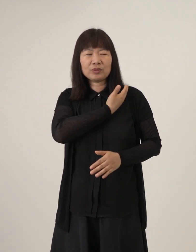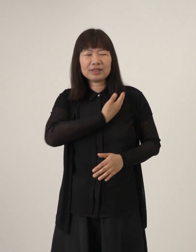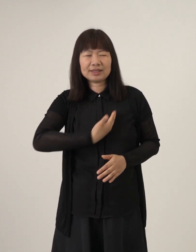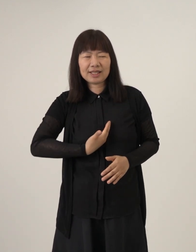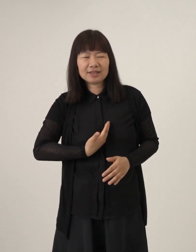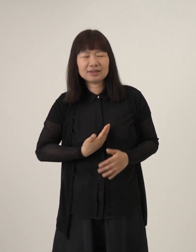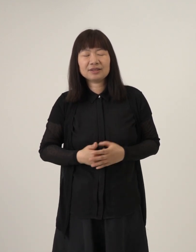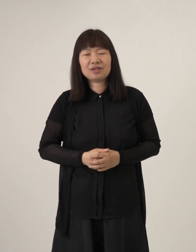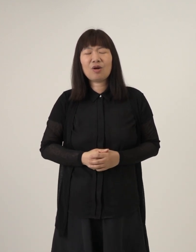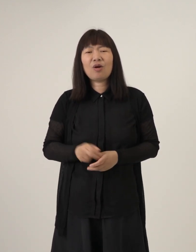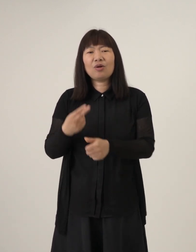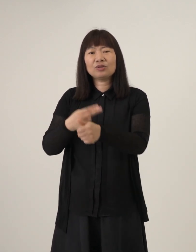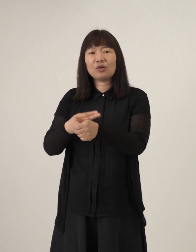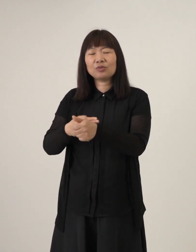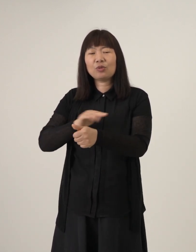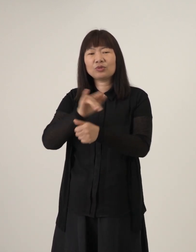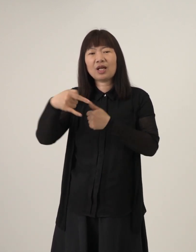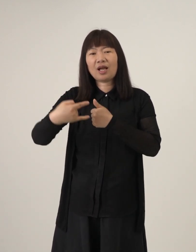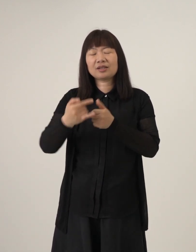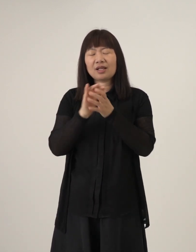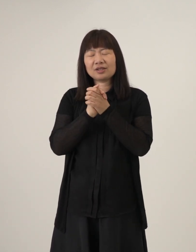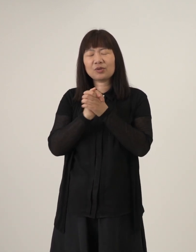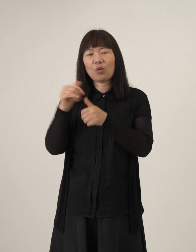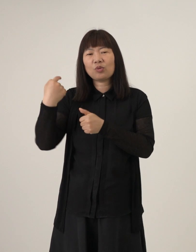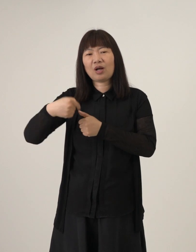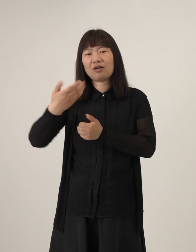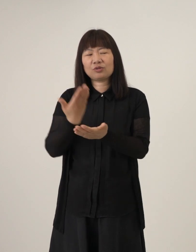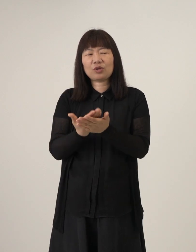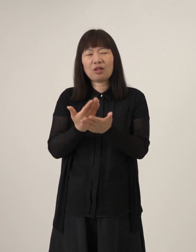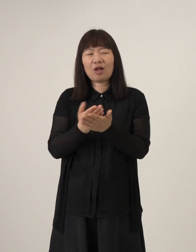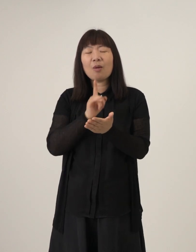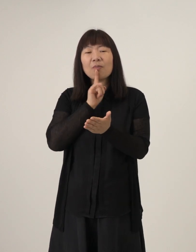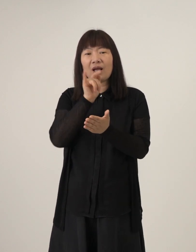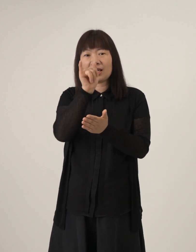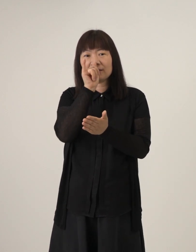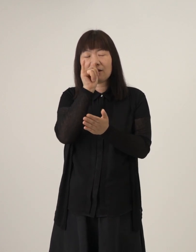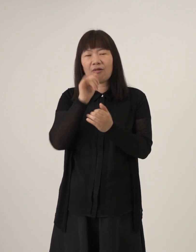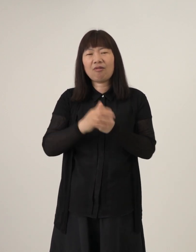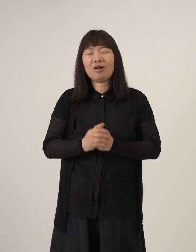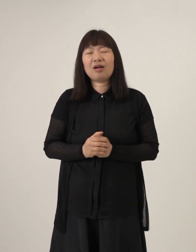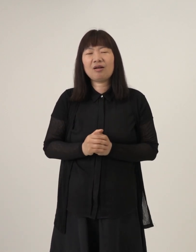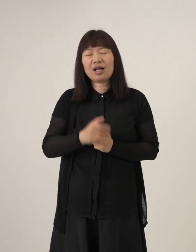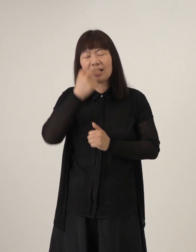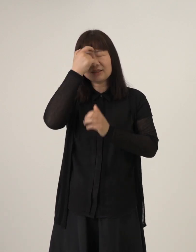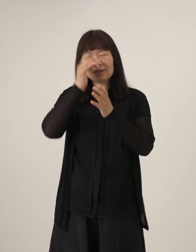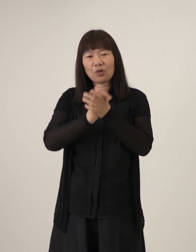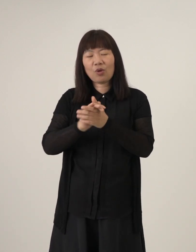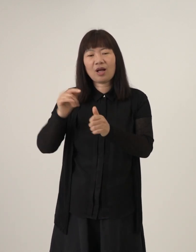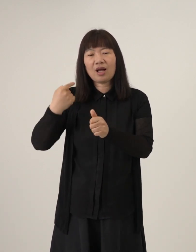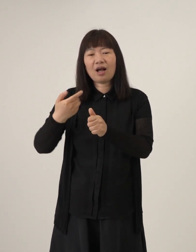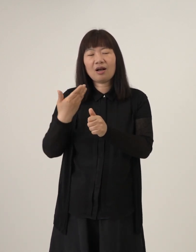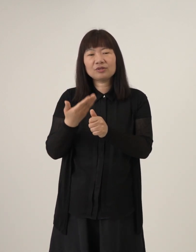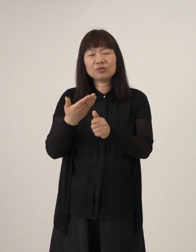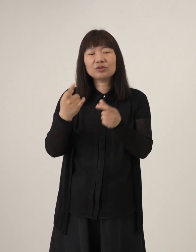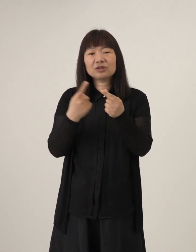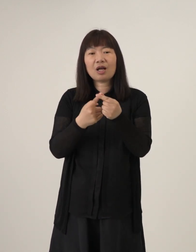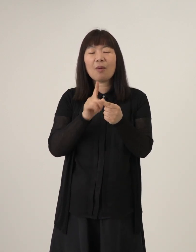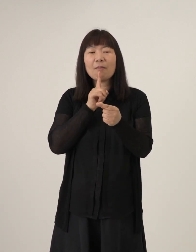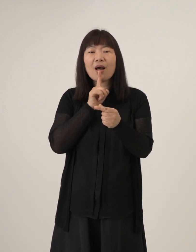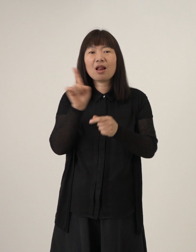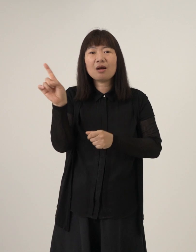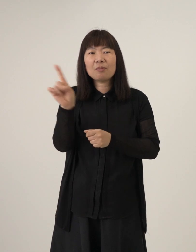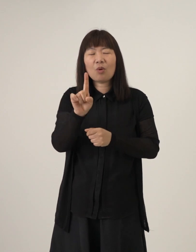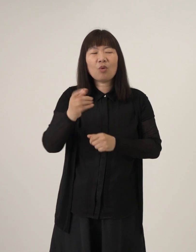제자들이 선생님 우리에게도 기도를 가르쳐 주십시오 그러니까 기도를 가르치는 첫 마디가